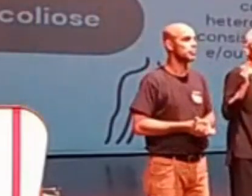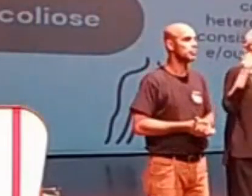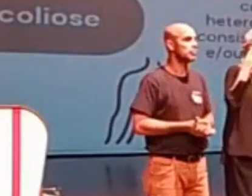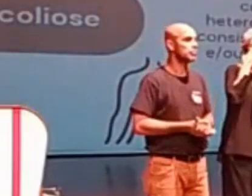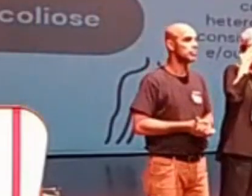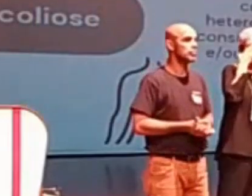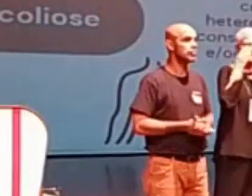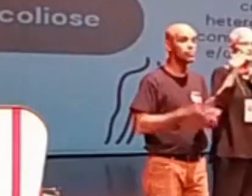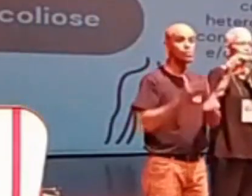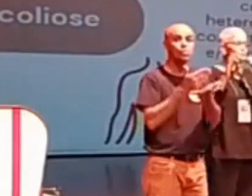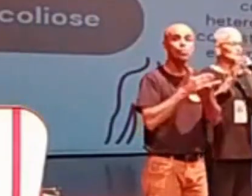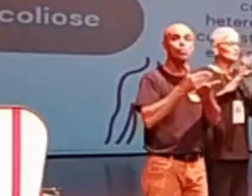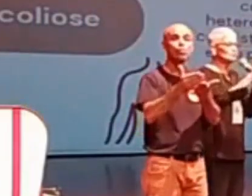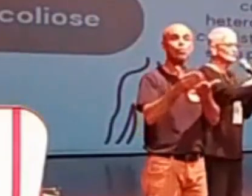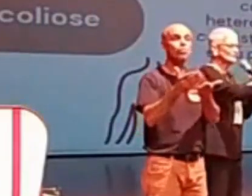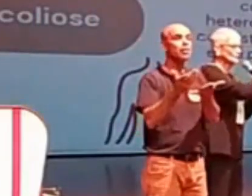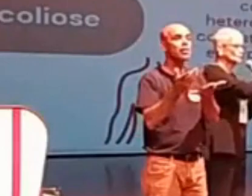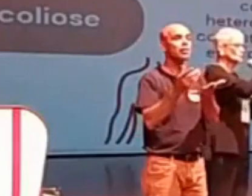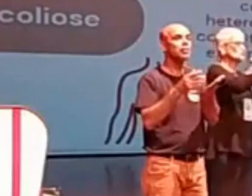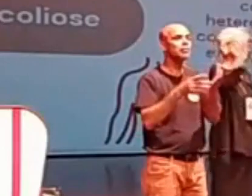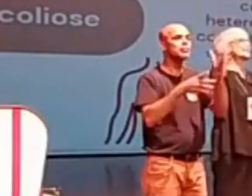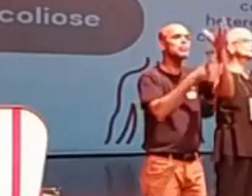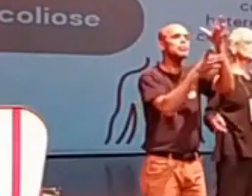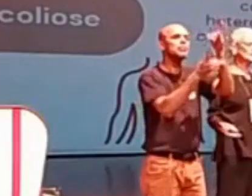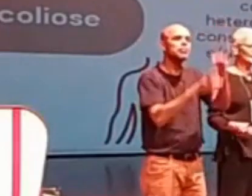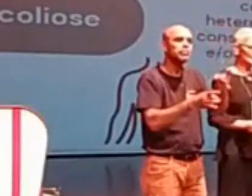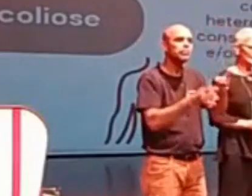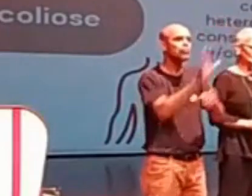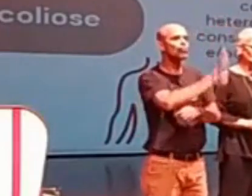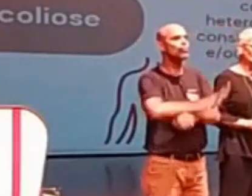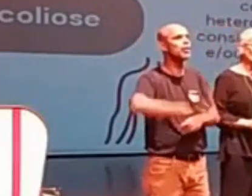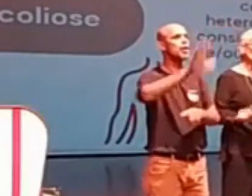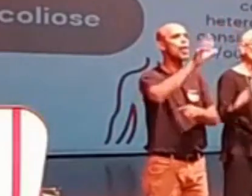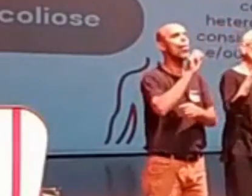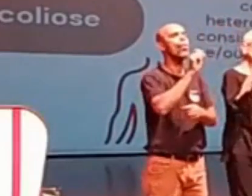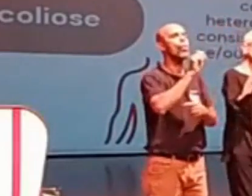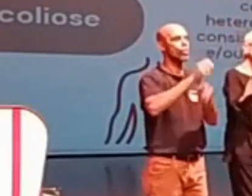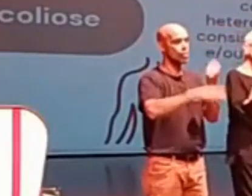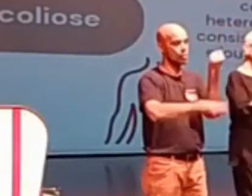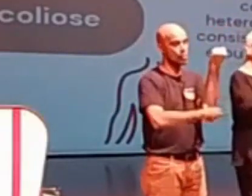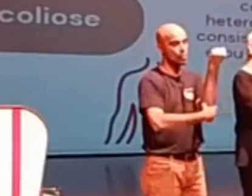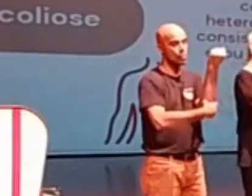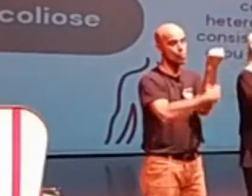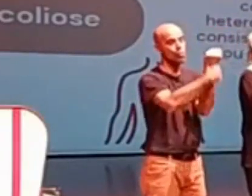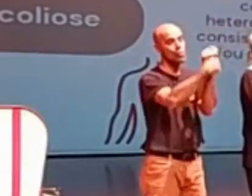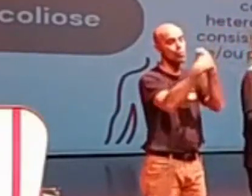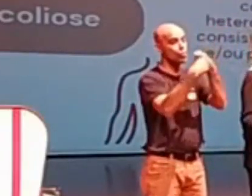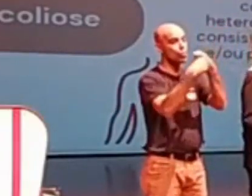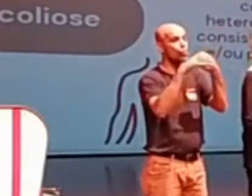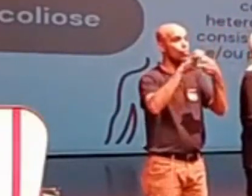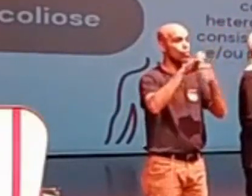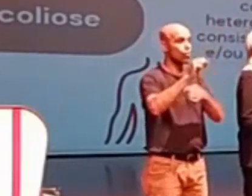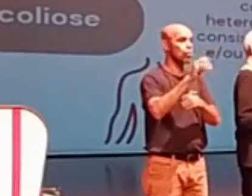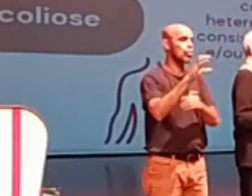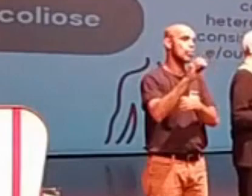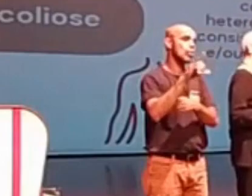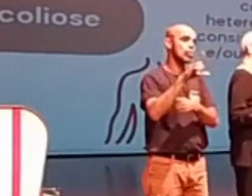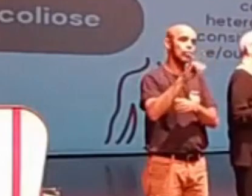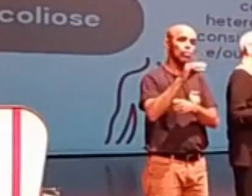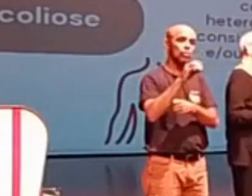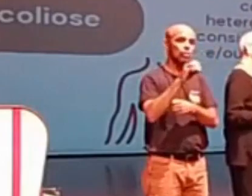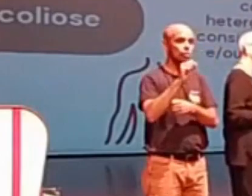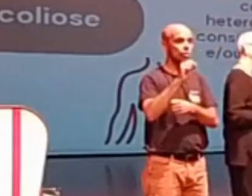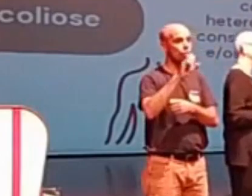Normalmente eu vou começar por uma questão de uma definição geral do que ela é, tá bom? Para depois dizer para vocês que tem